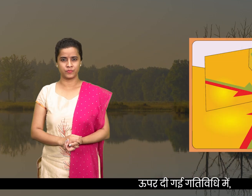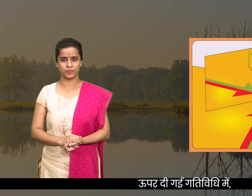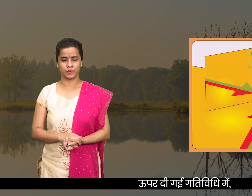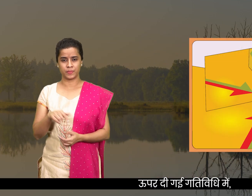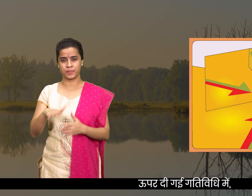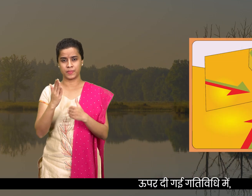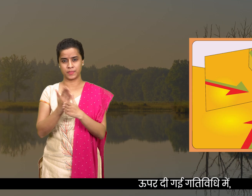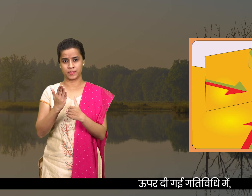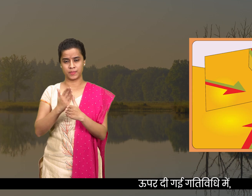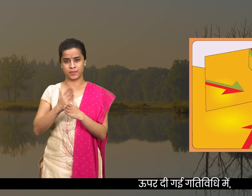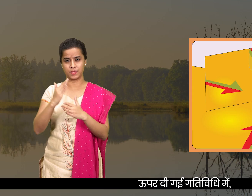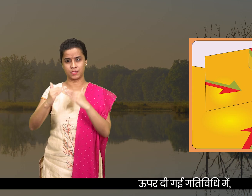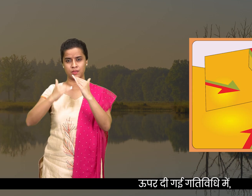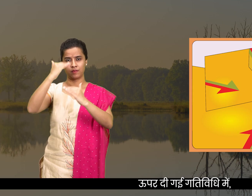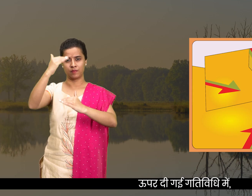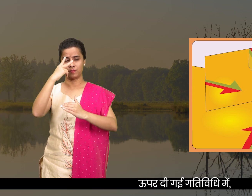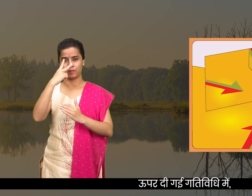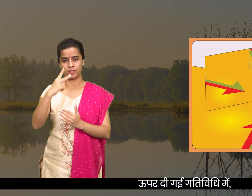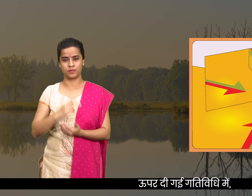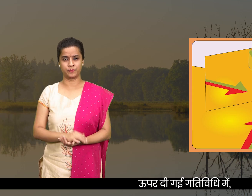ऊपर दी गई गतिविधि में